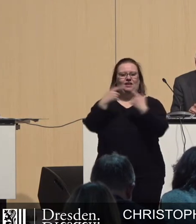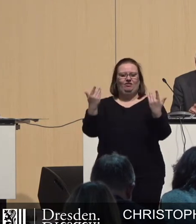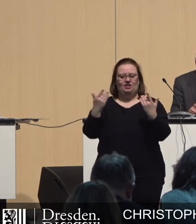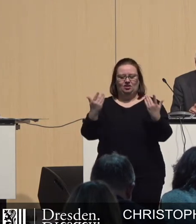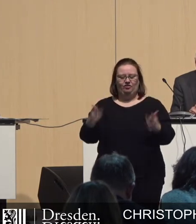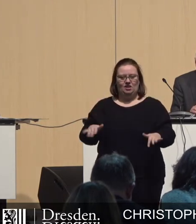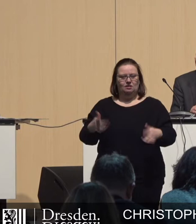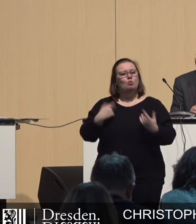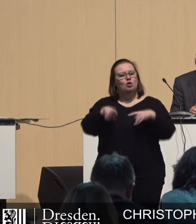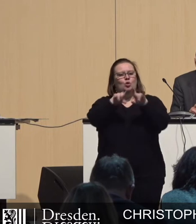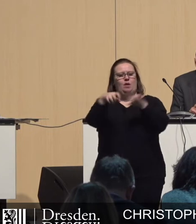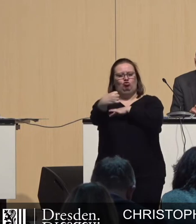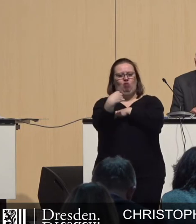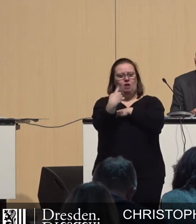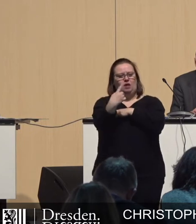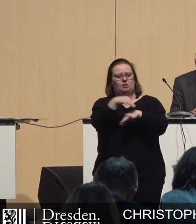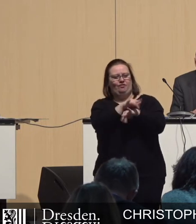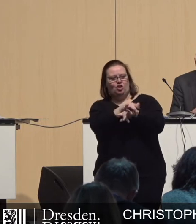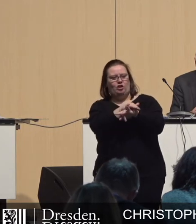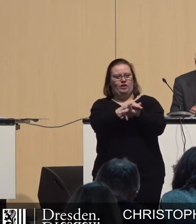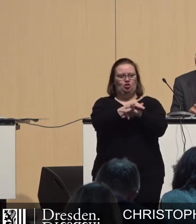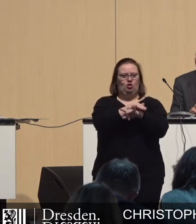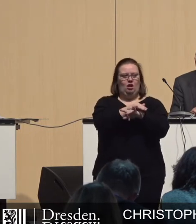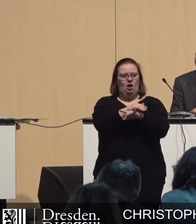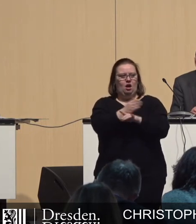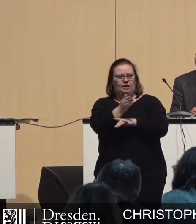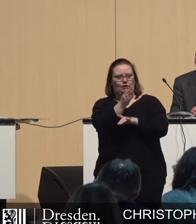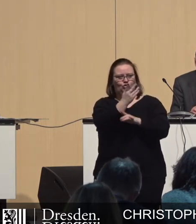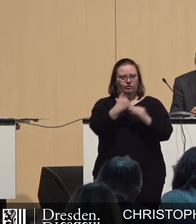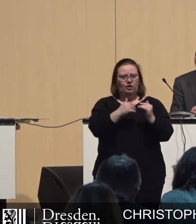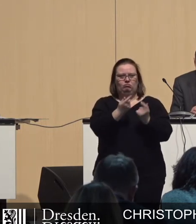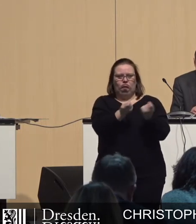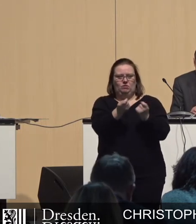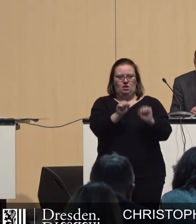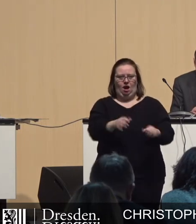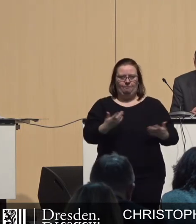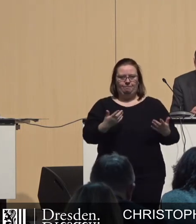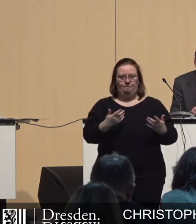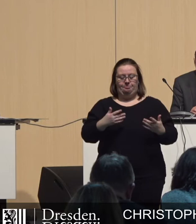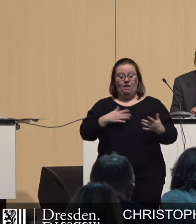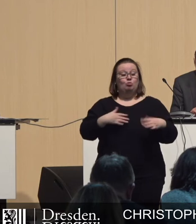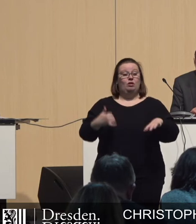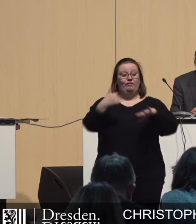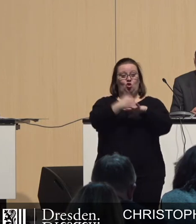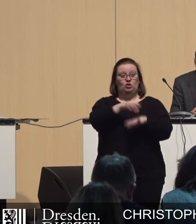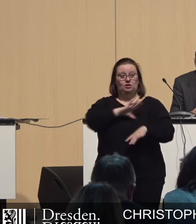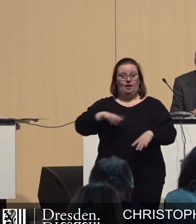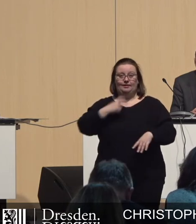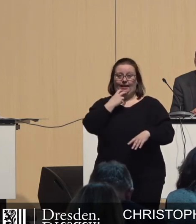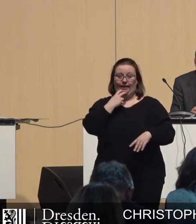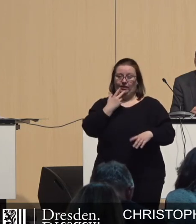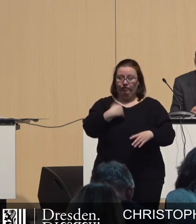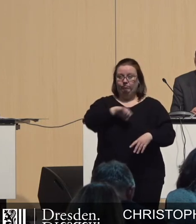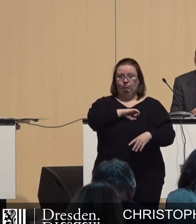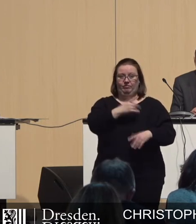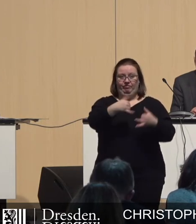starkes Unternehmen sein, welches sich nach wirtschaftlichen Gesichtspunkten aufstellt. Der Vorstand der Sachsenenergie ist ja